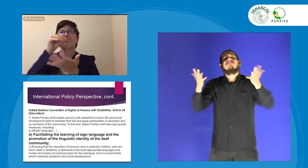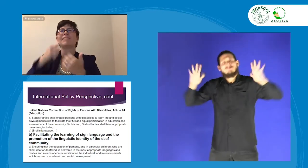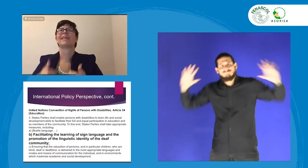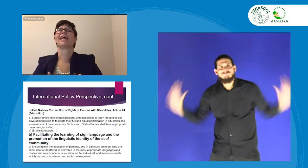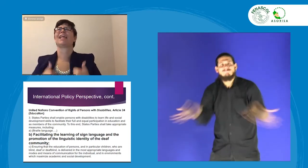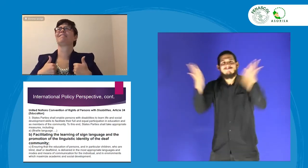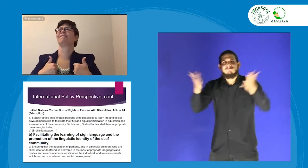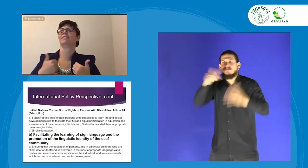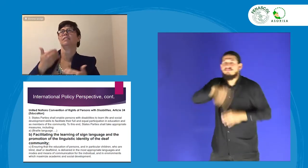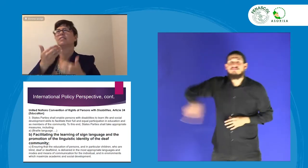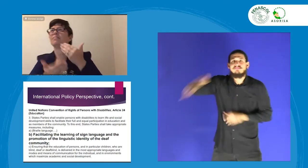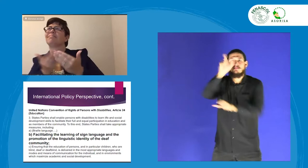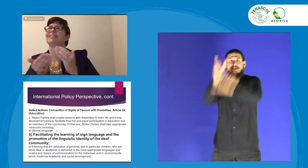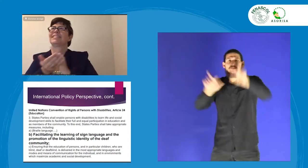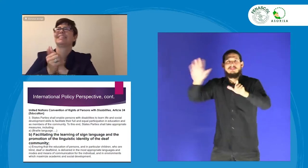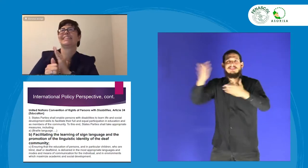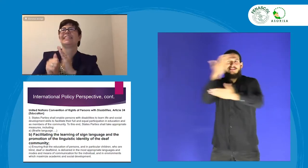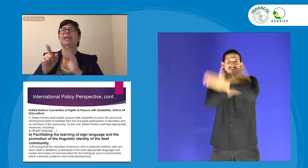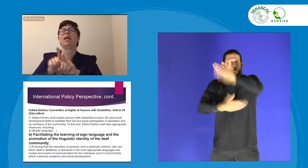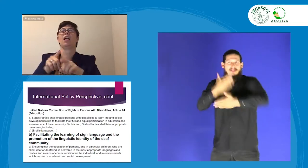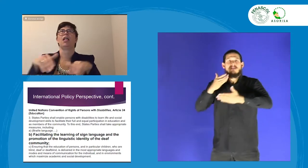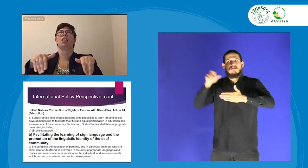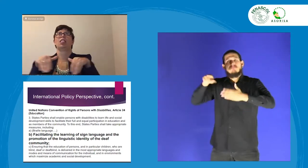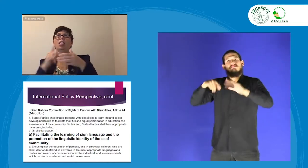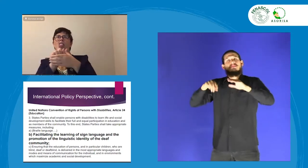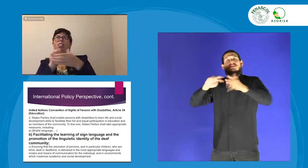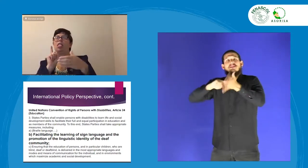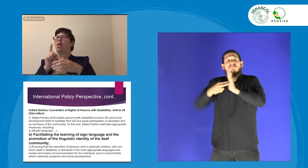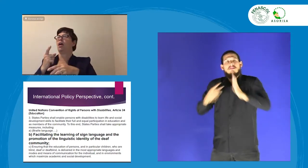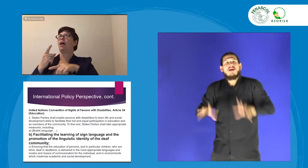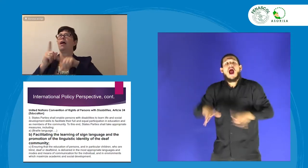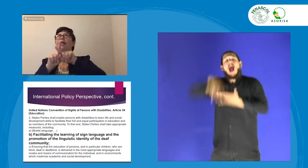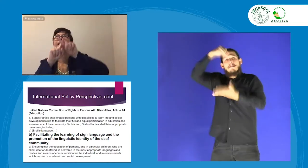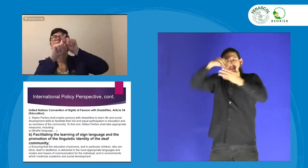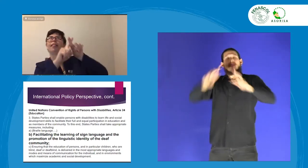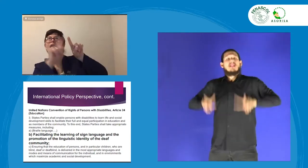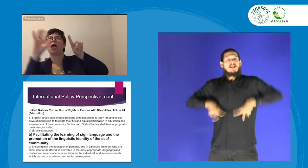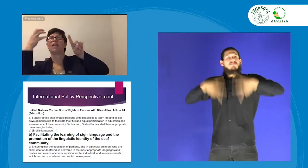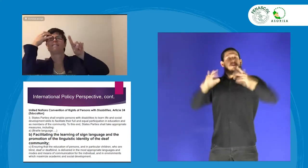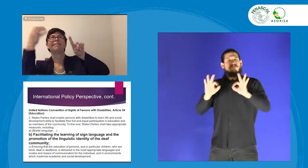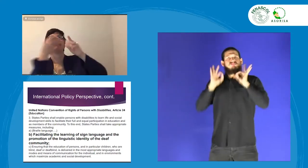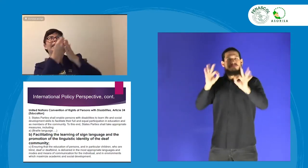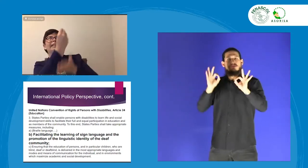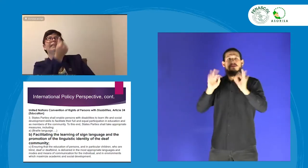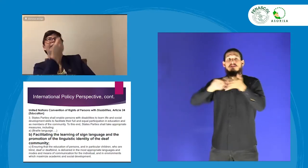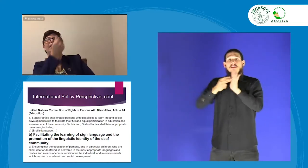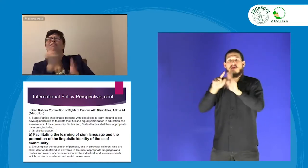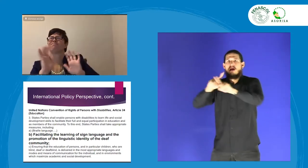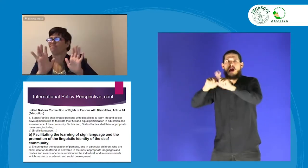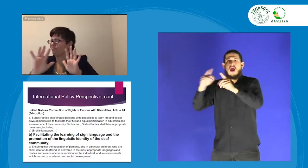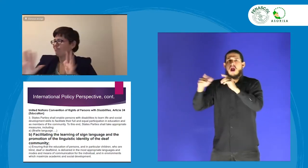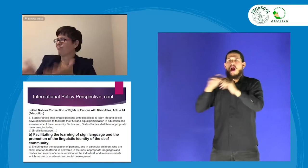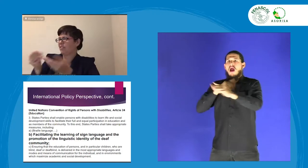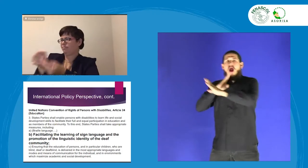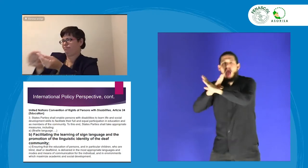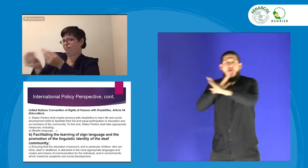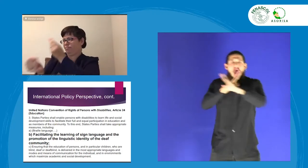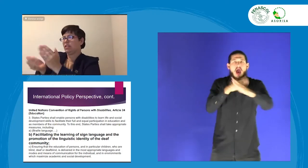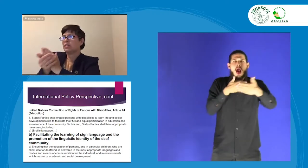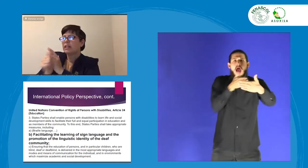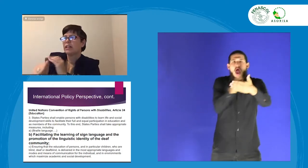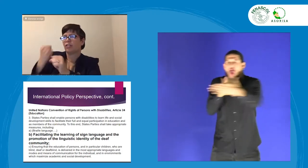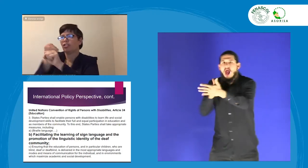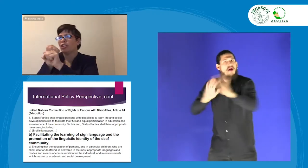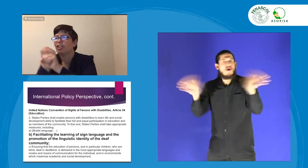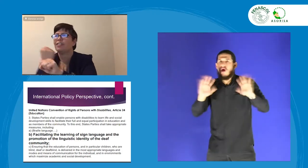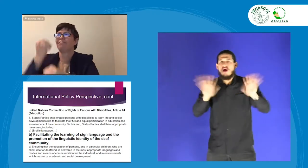promover que las personas con discapacidad puedan tener acceso a la educación, educación para la vida. Y que no